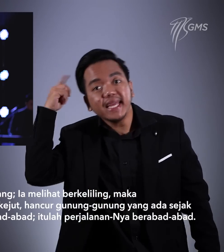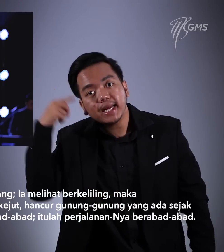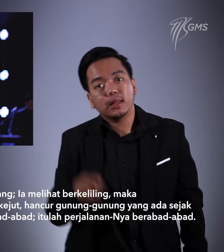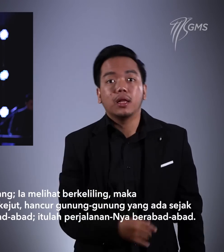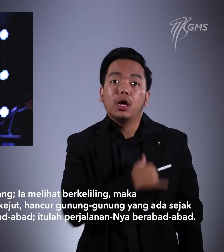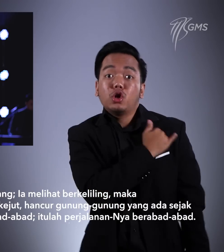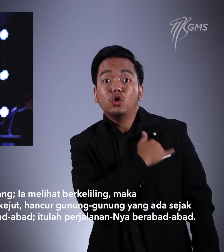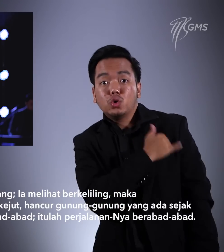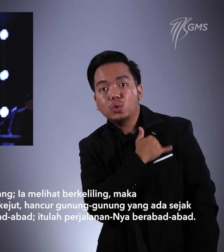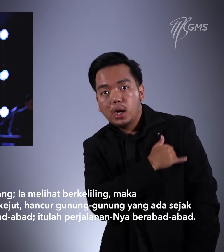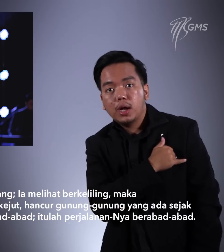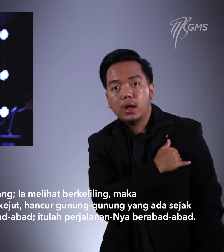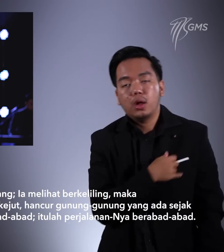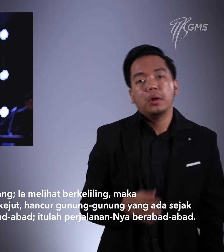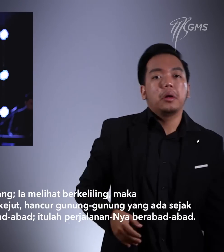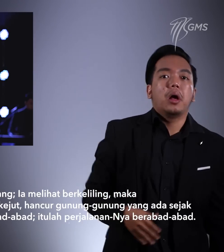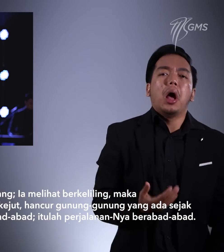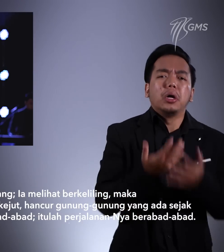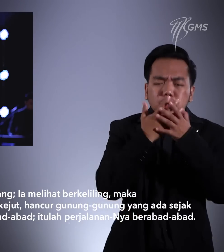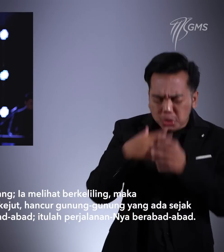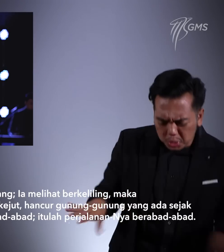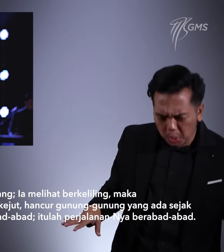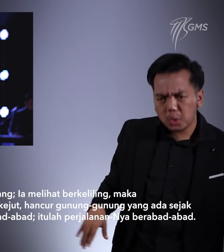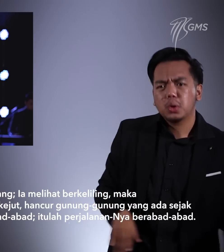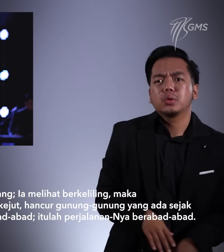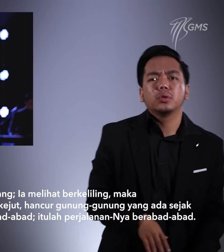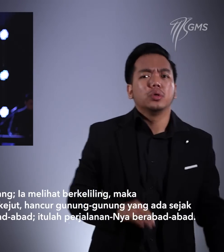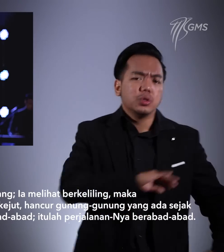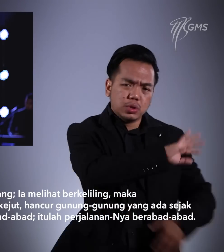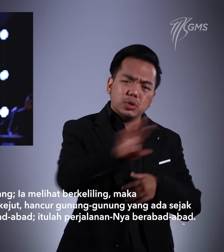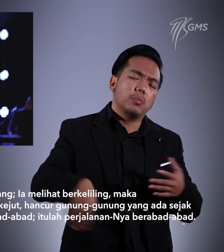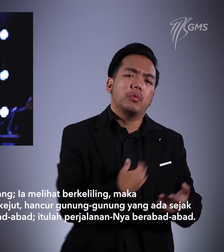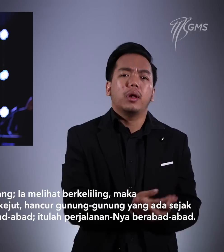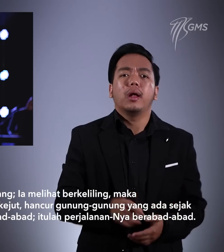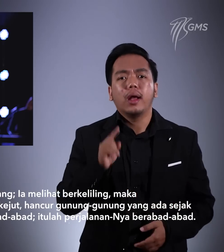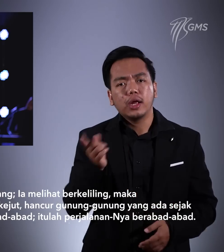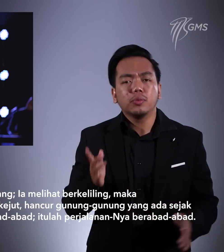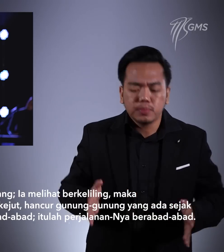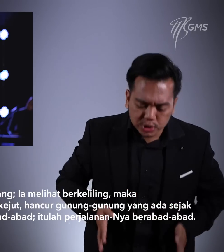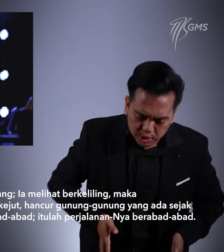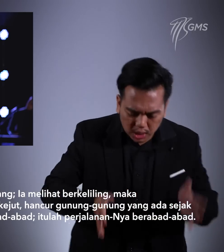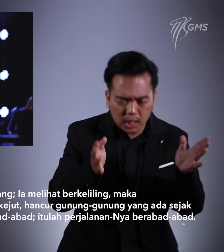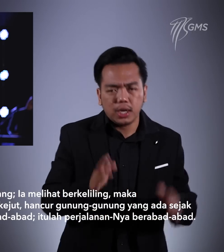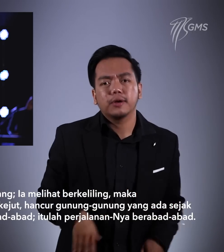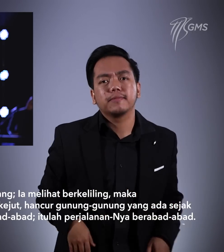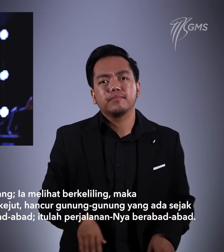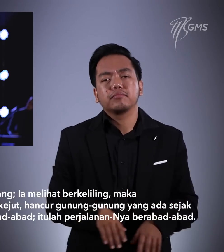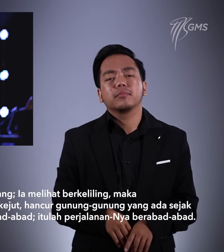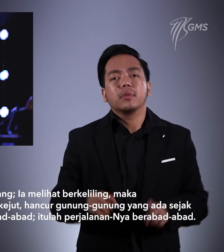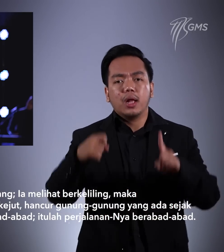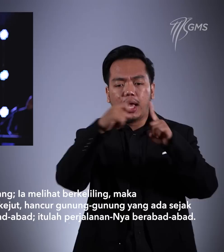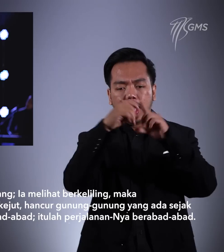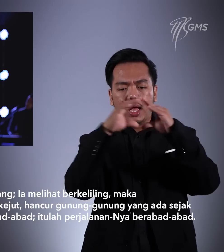Hancur gunung-gunung yang ada sejak purbakala, merendah bukit-bukit yang berabad-abad, itulah perjalanannya yang berabad-abad. Kanaan